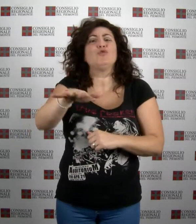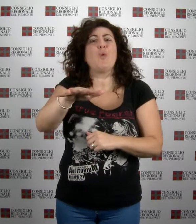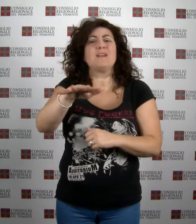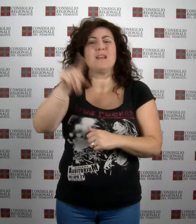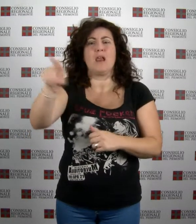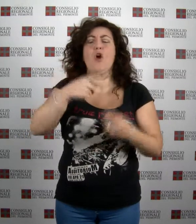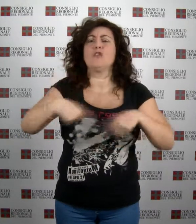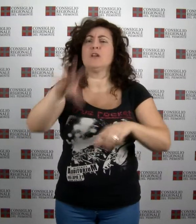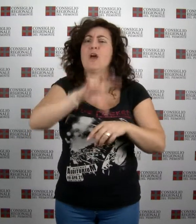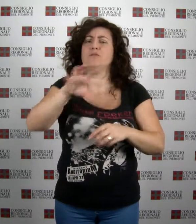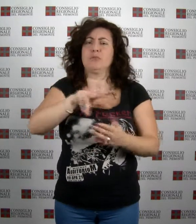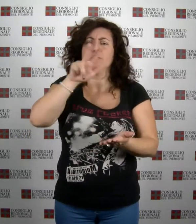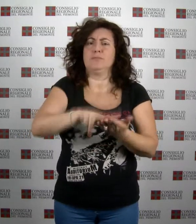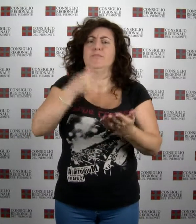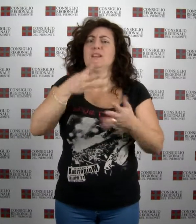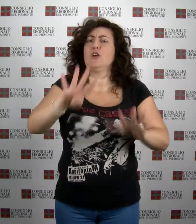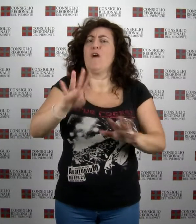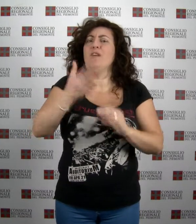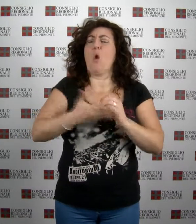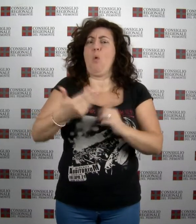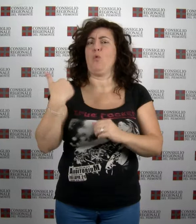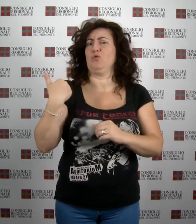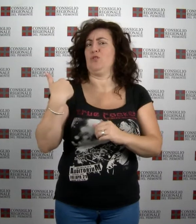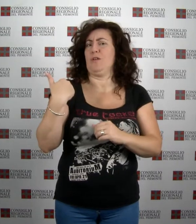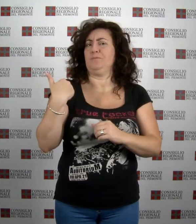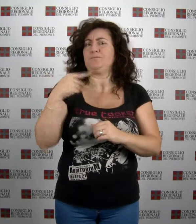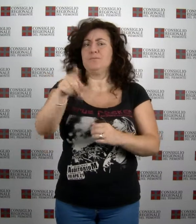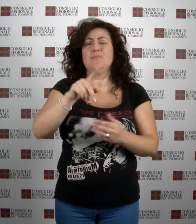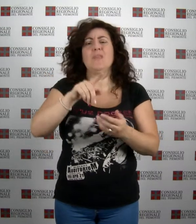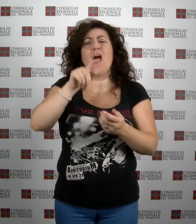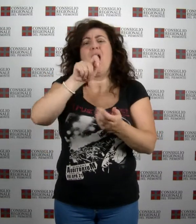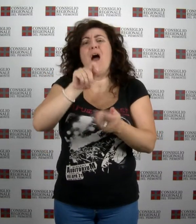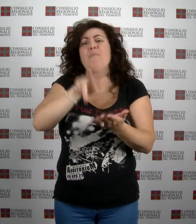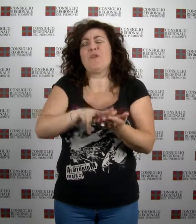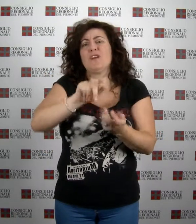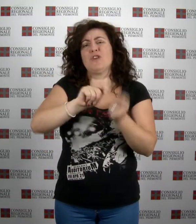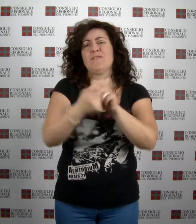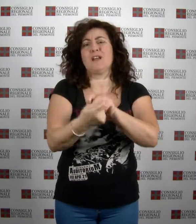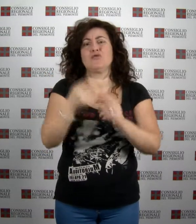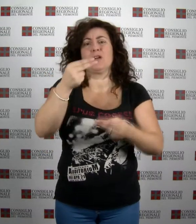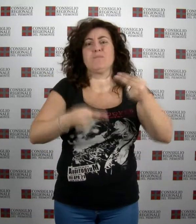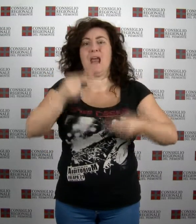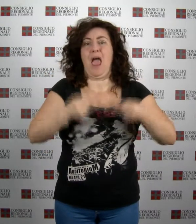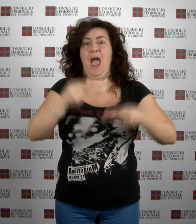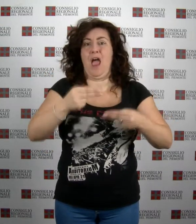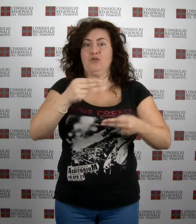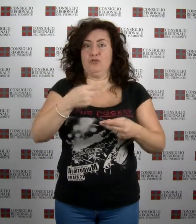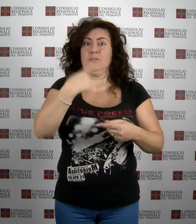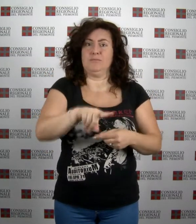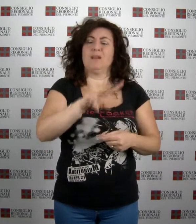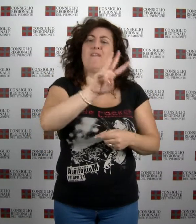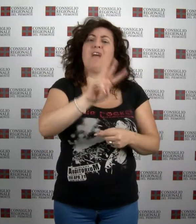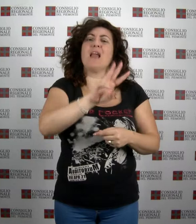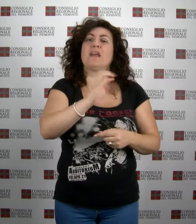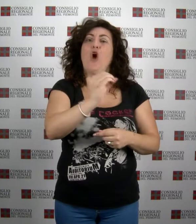la variazione al bilancio di previsione 2014. Il provvedimento è stato illustrato in aula dai relatori di maggioranza Walter Otria,